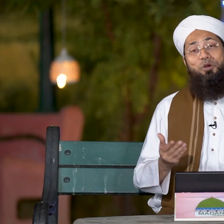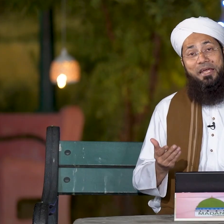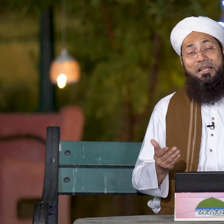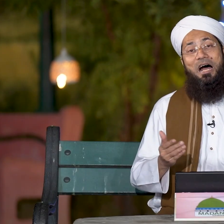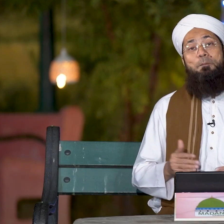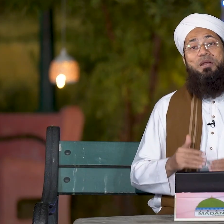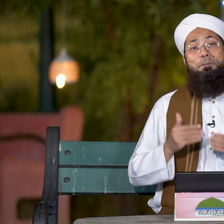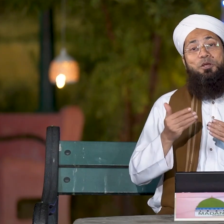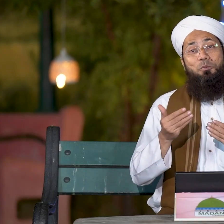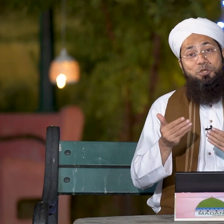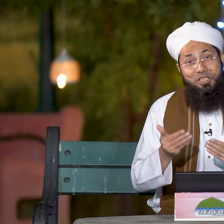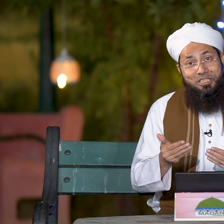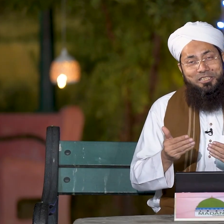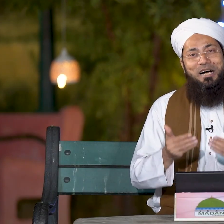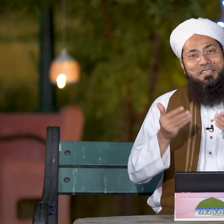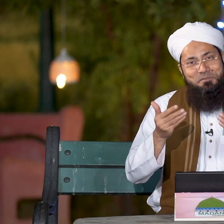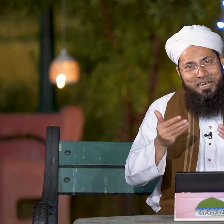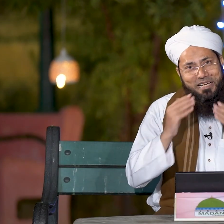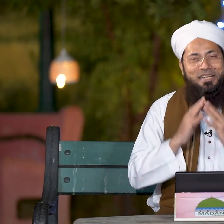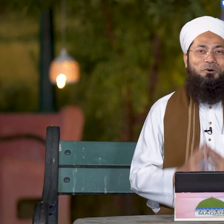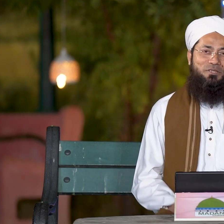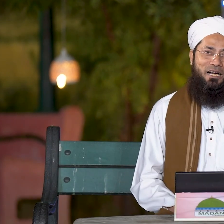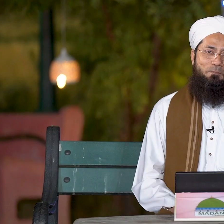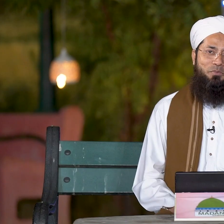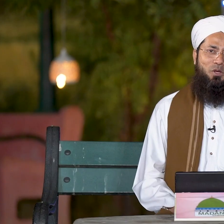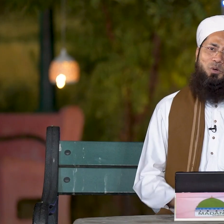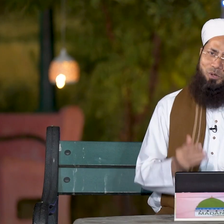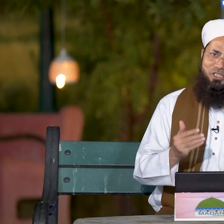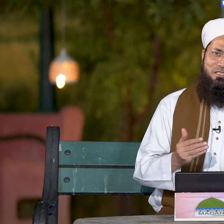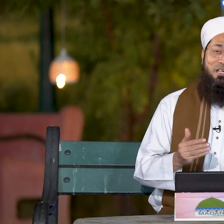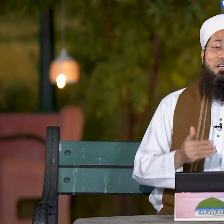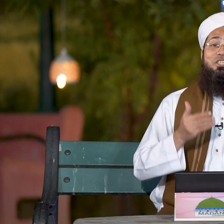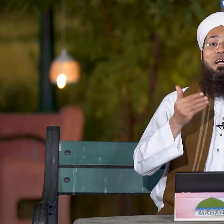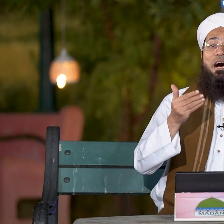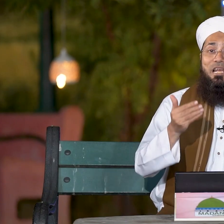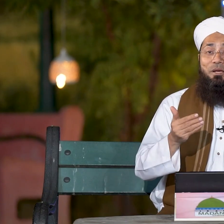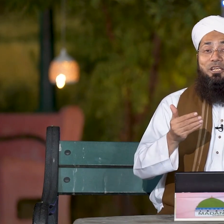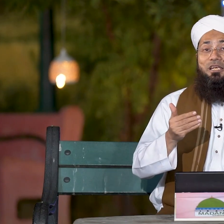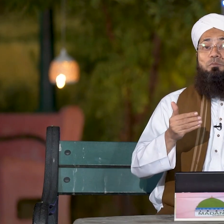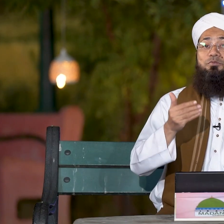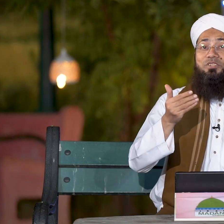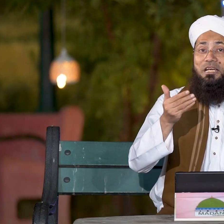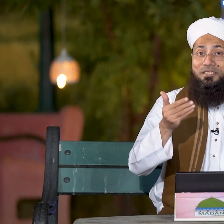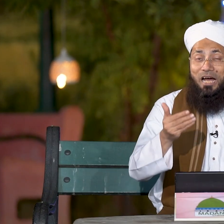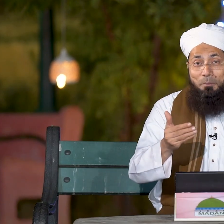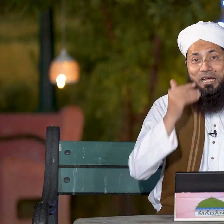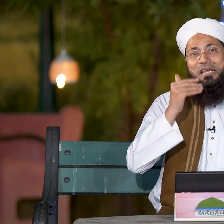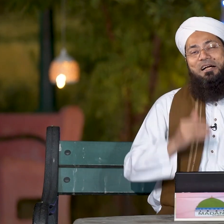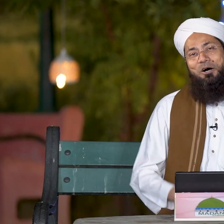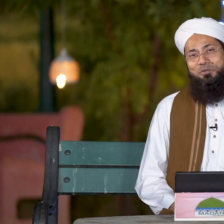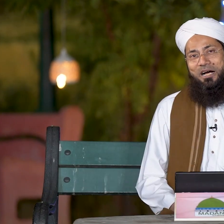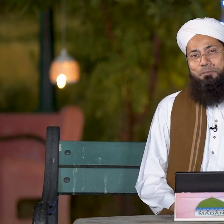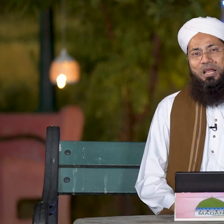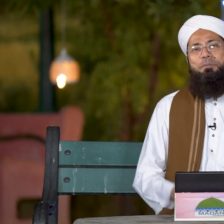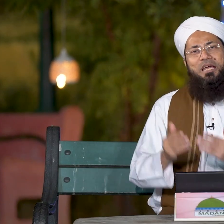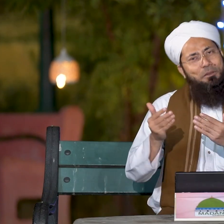کوئی مرید اپنے پیر و مرشد کی تعظیم کے لیے کھڑا ہوتا ہے، کوئی شخص کسی عالم دین مفتی اسلام کے لیے